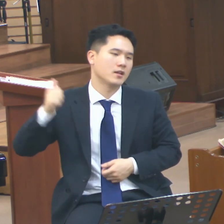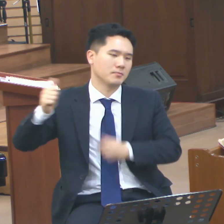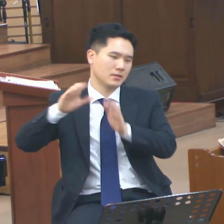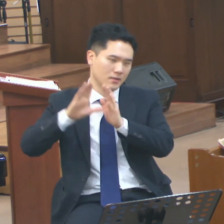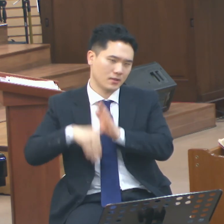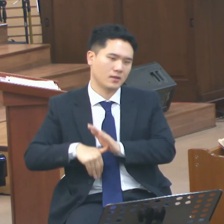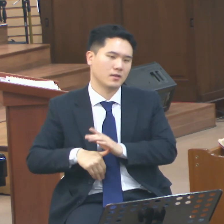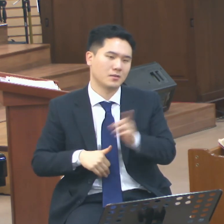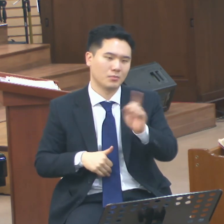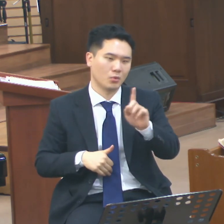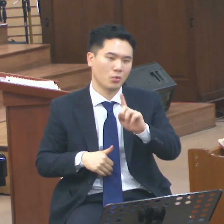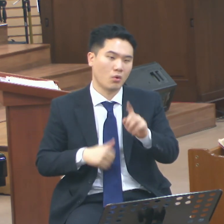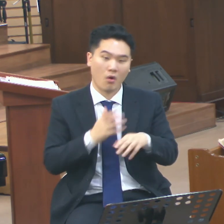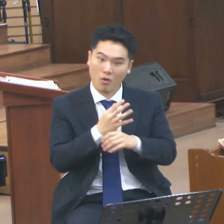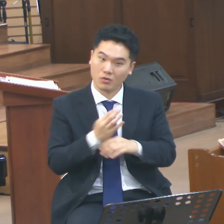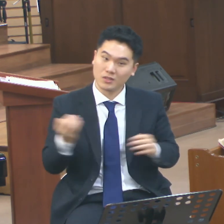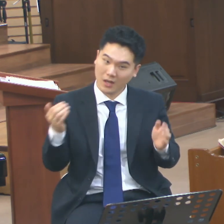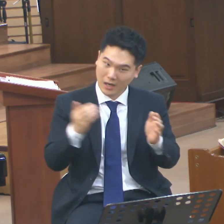언제까지 산다고요?